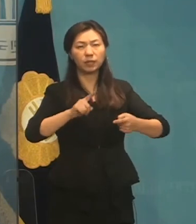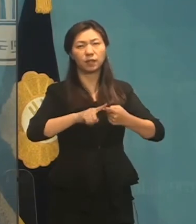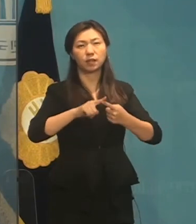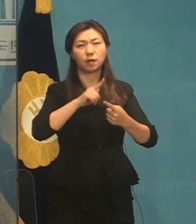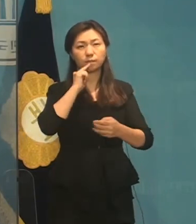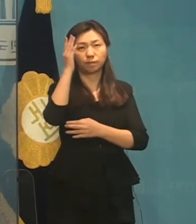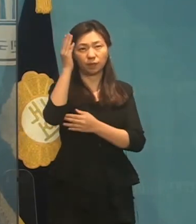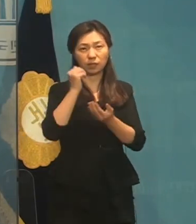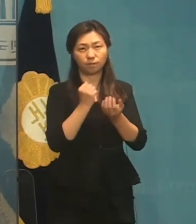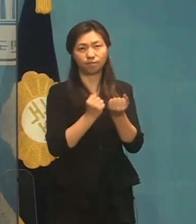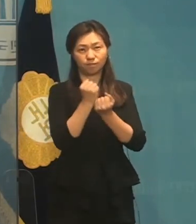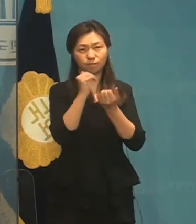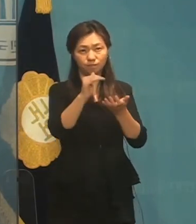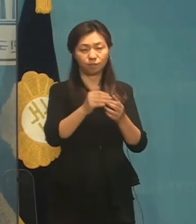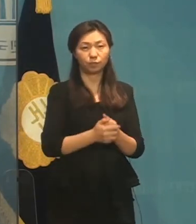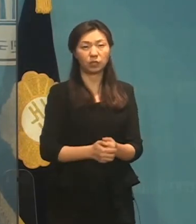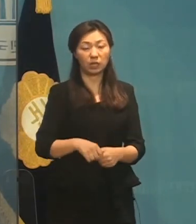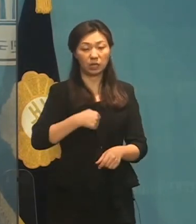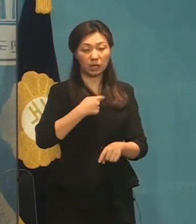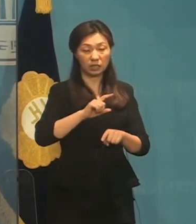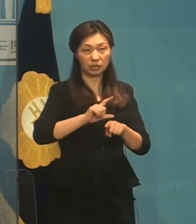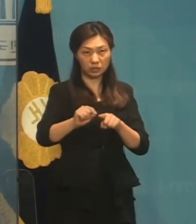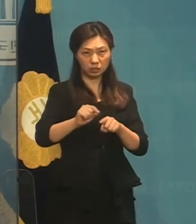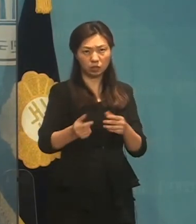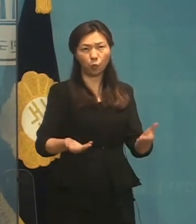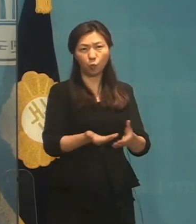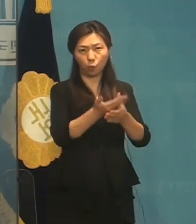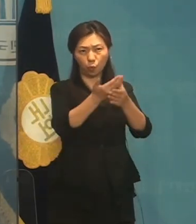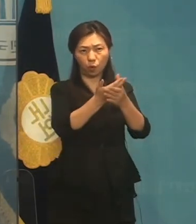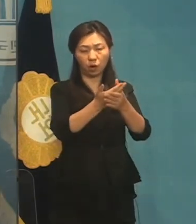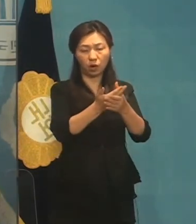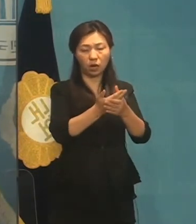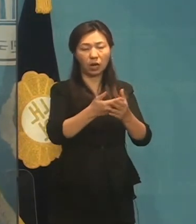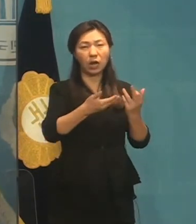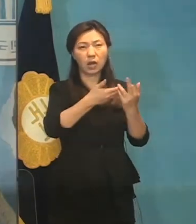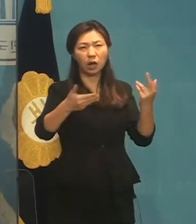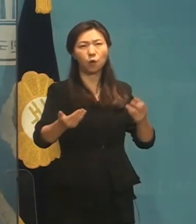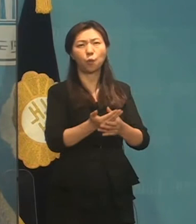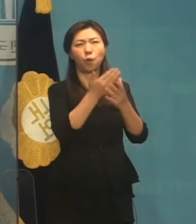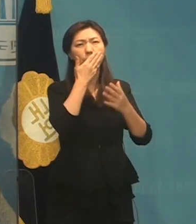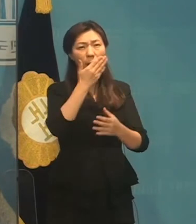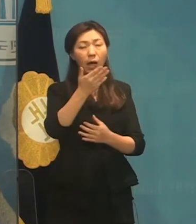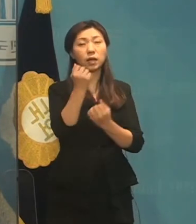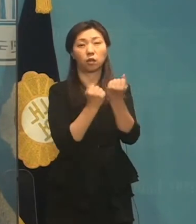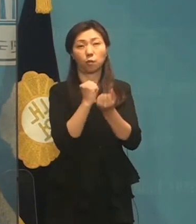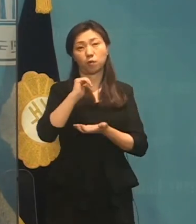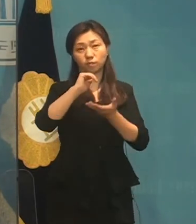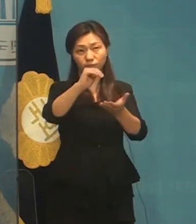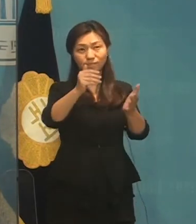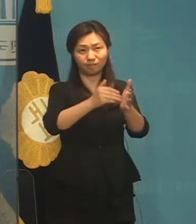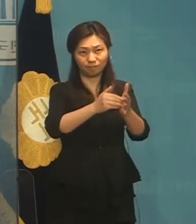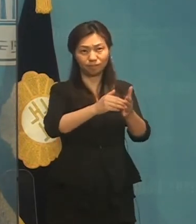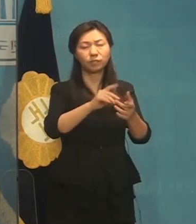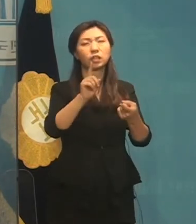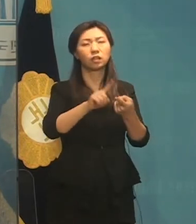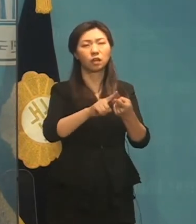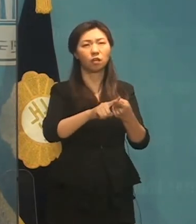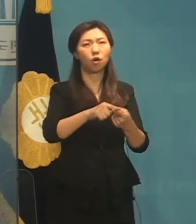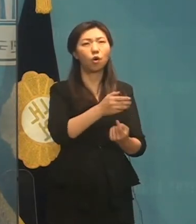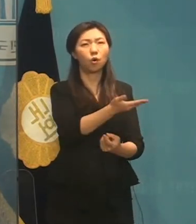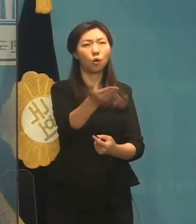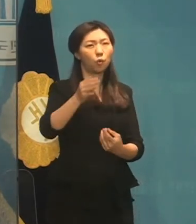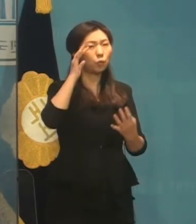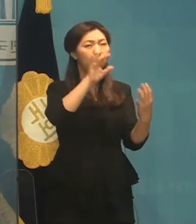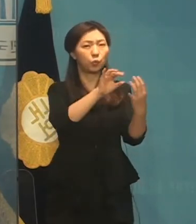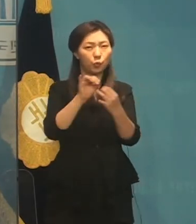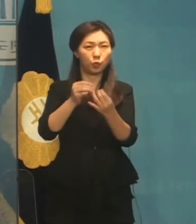자치분권과 균형발전만이 강원도를 비약적으로 발전시킬 수 있다는 제 설명에 많은 의원님들이 동의해